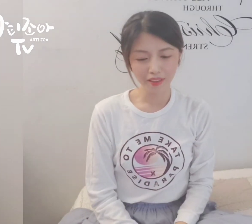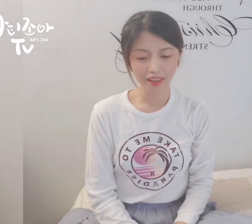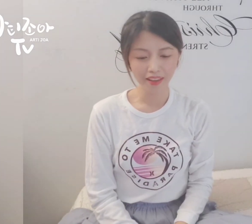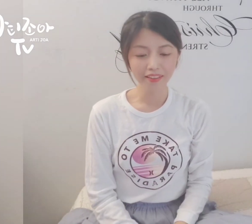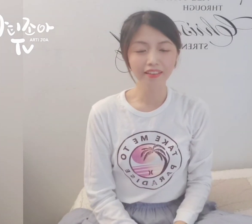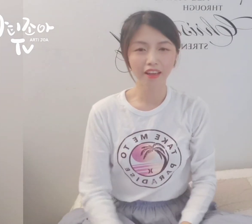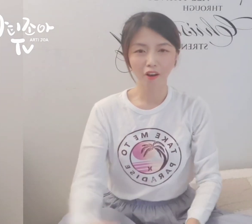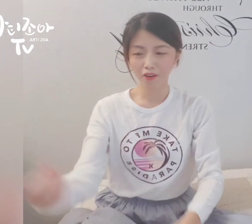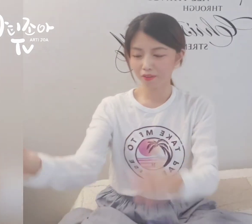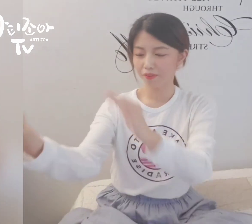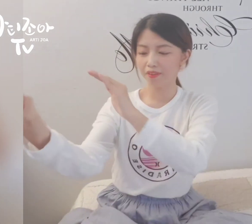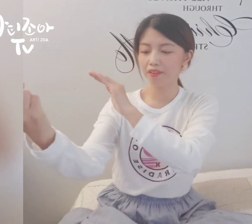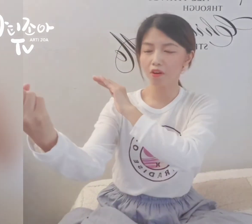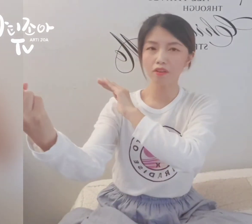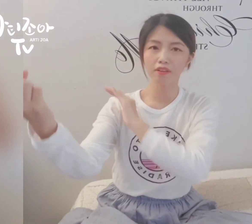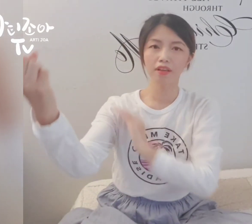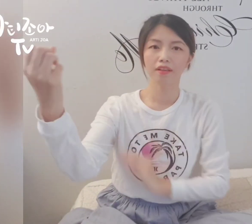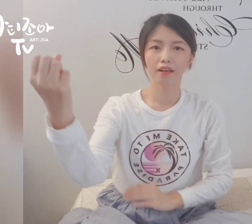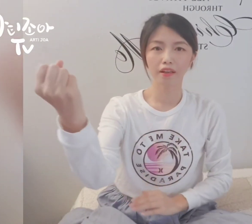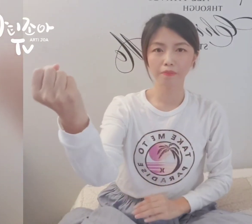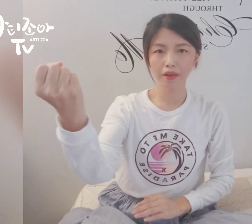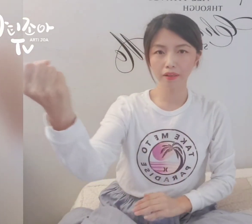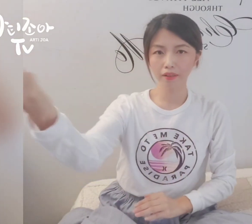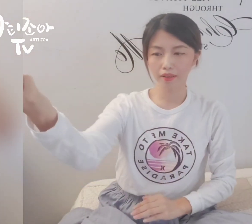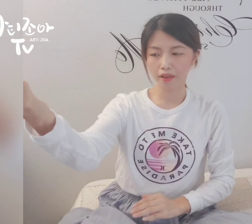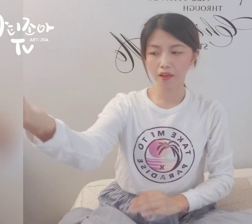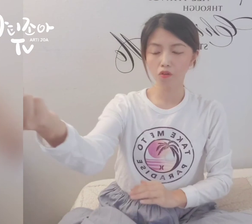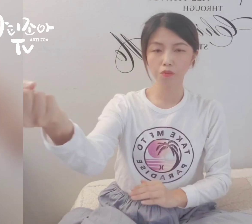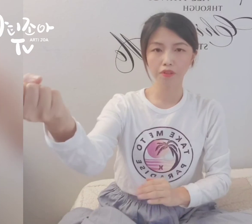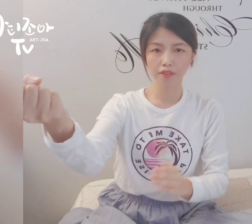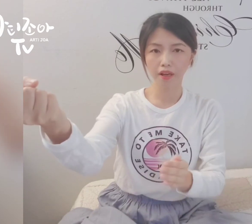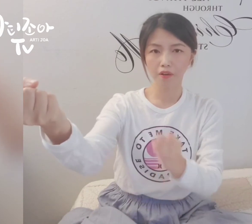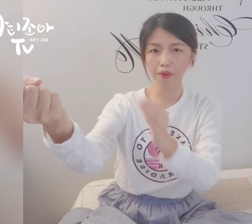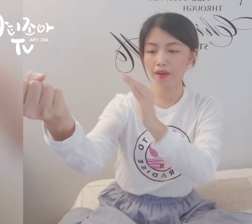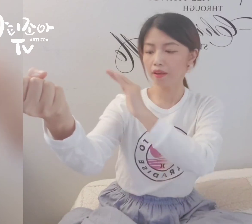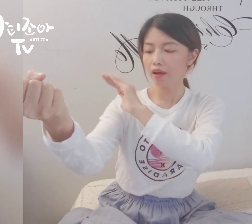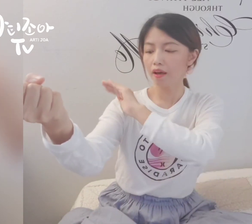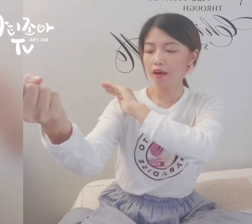찬송하네. 능력은 약간 팔을 약간 구부리신 다음에